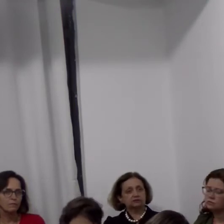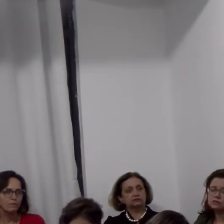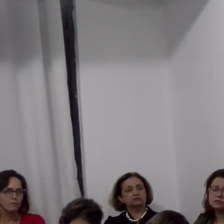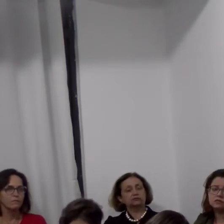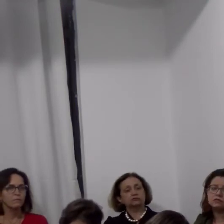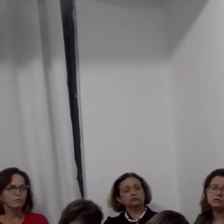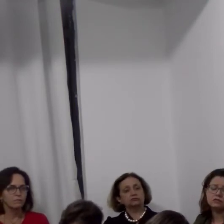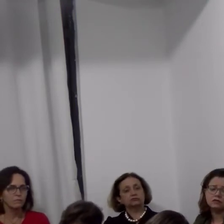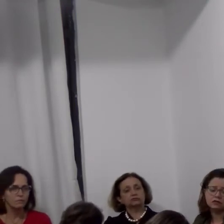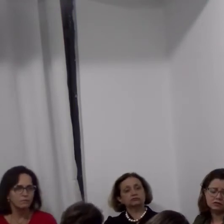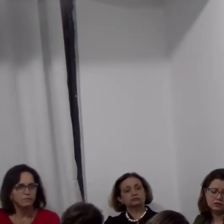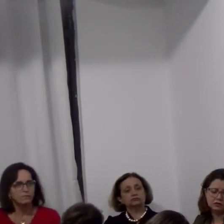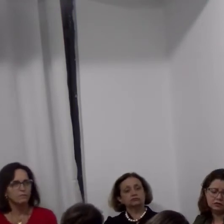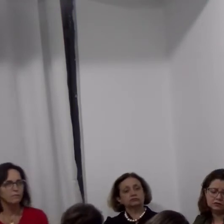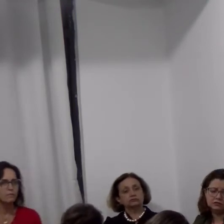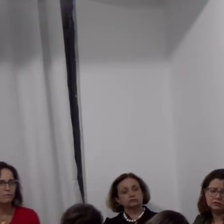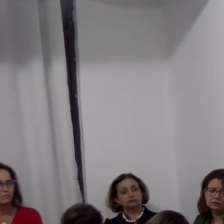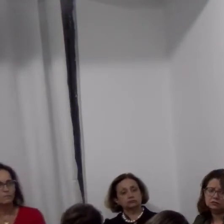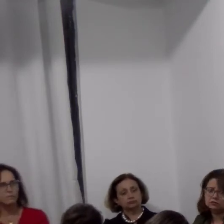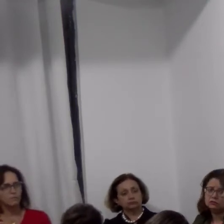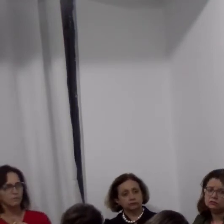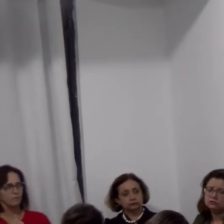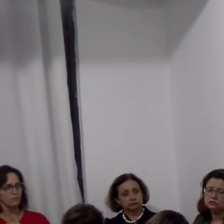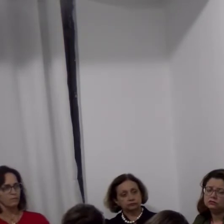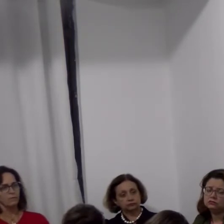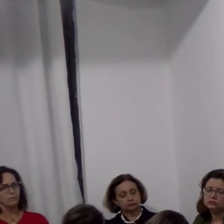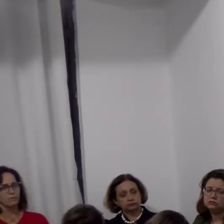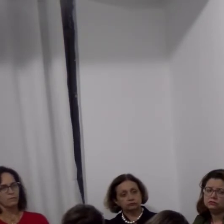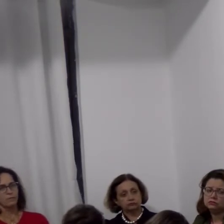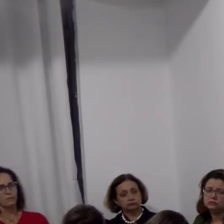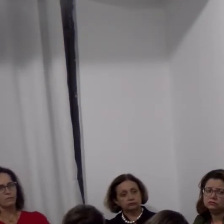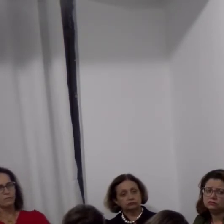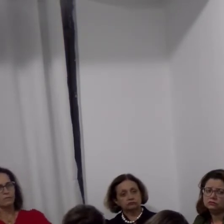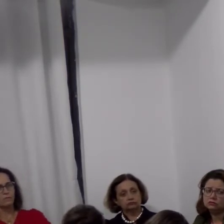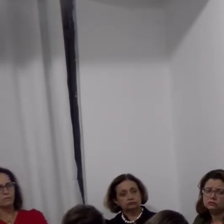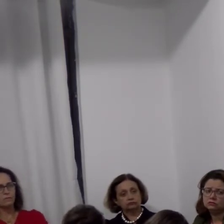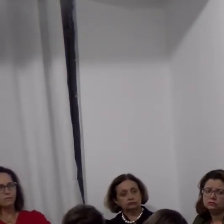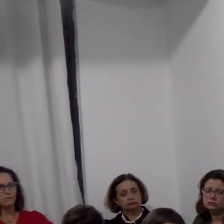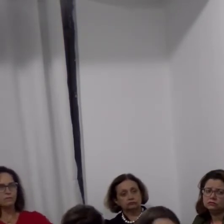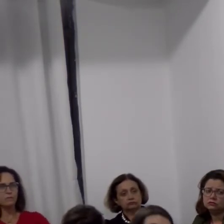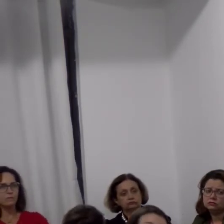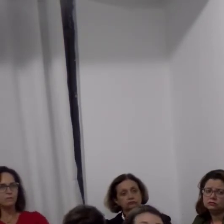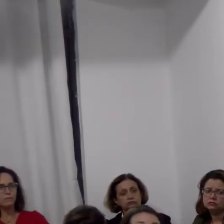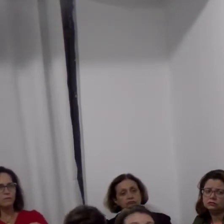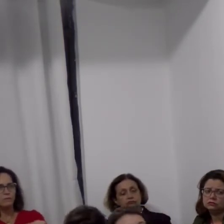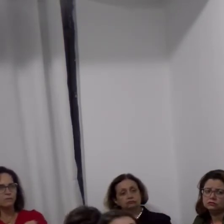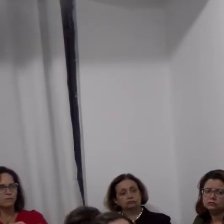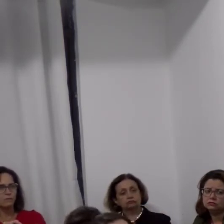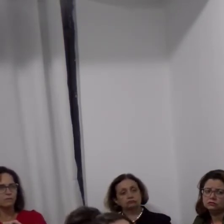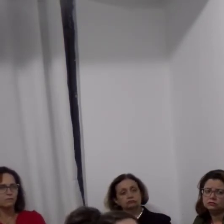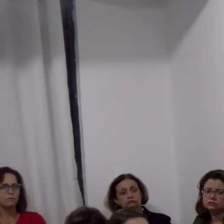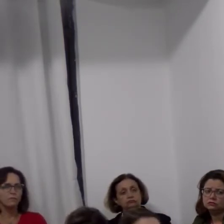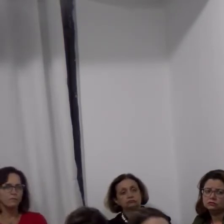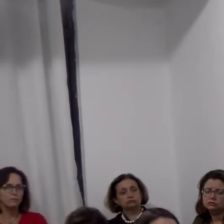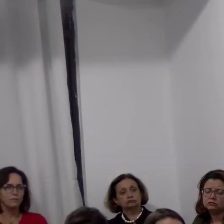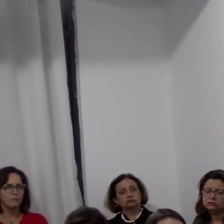The screening using iPads, is the screening conducted exclusively by researchers or can